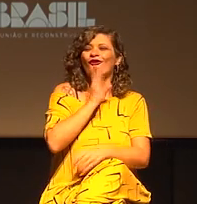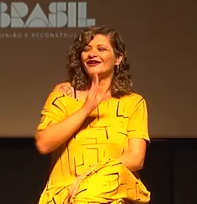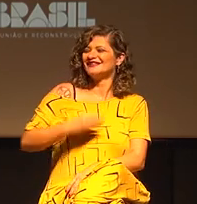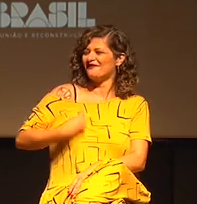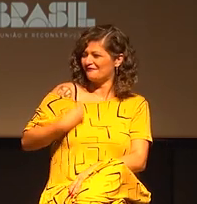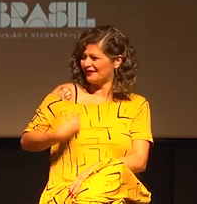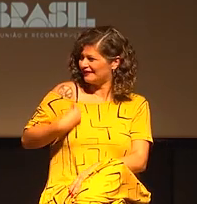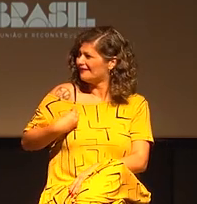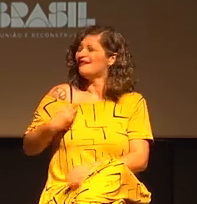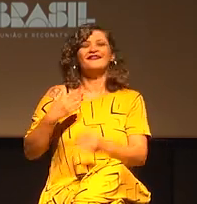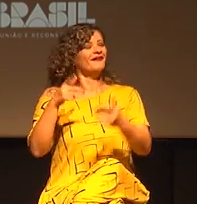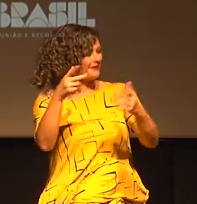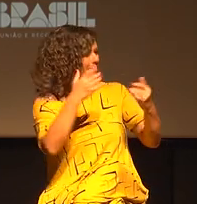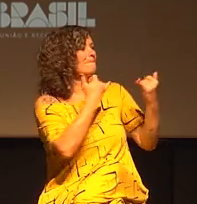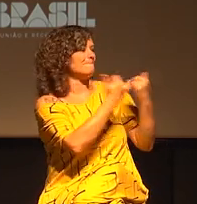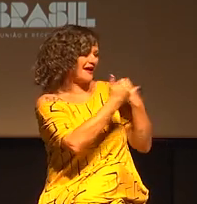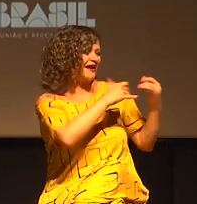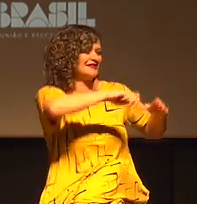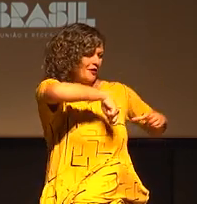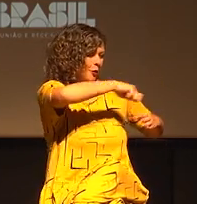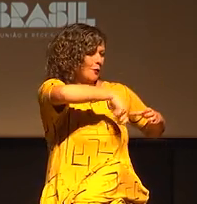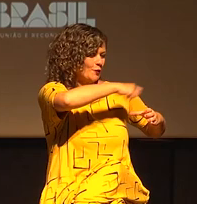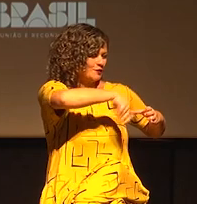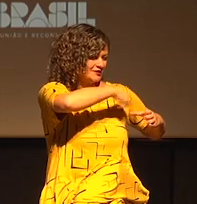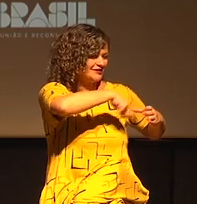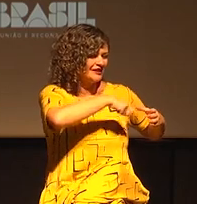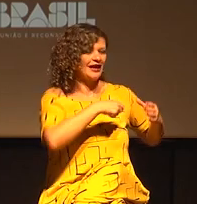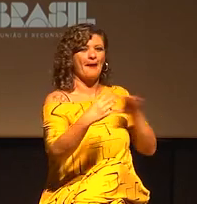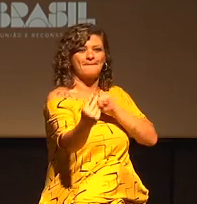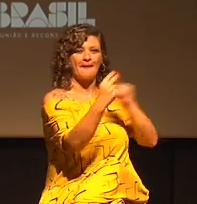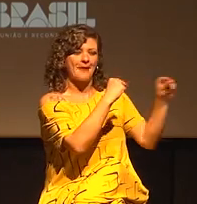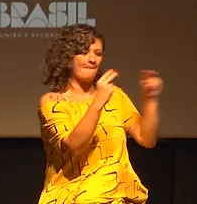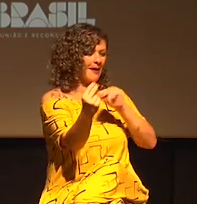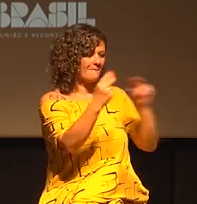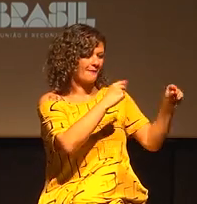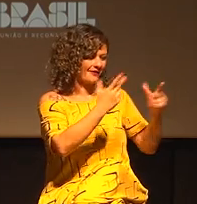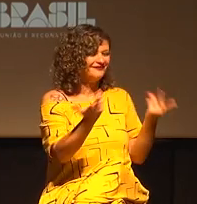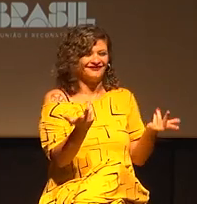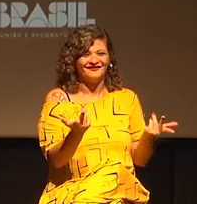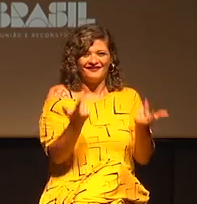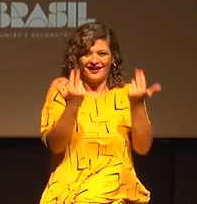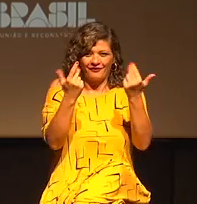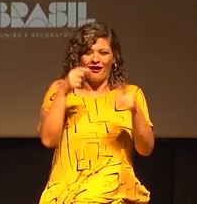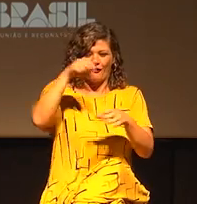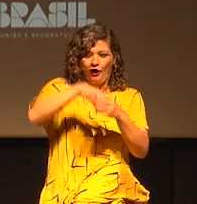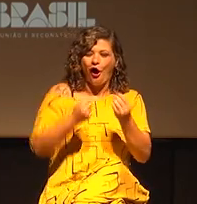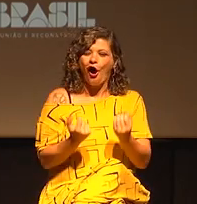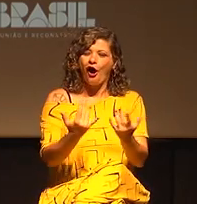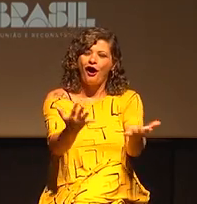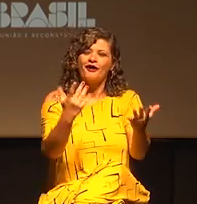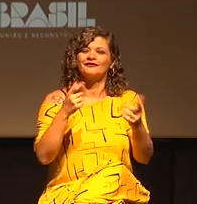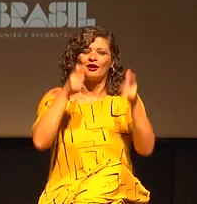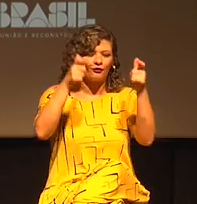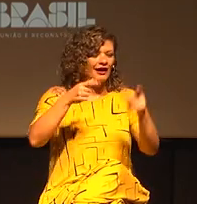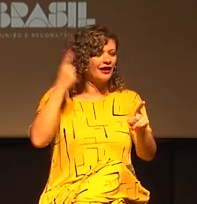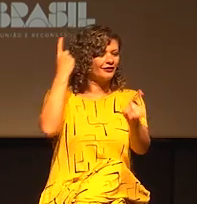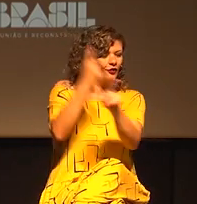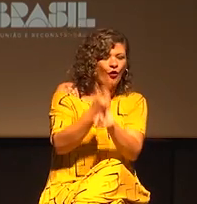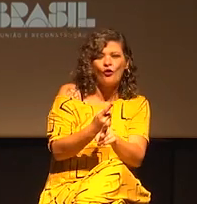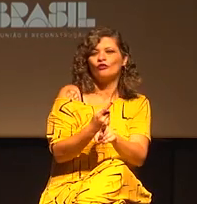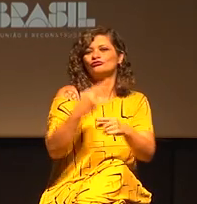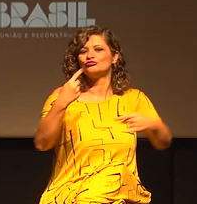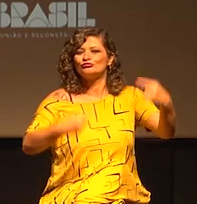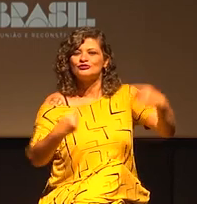a cozinha eu falo né tipo da Terra ao trato né Tipo na horta é um pouco é um lugar de encontro de discussão de falar